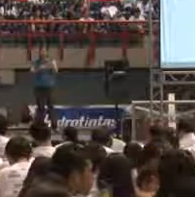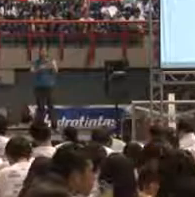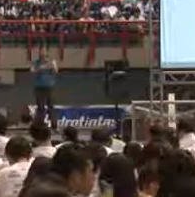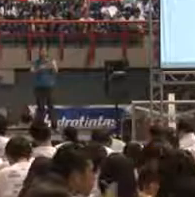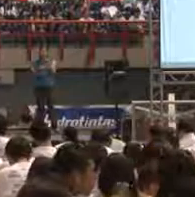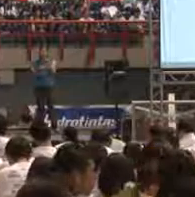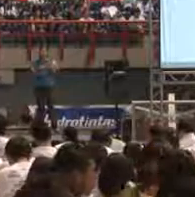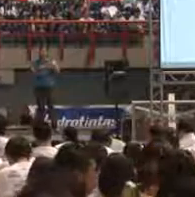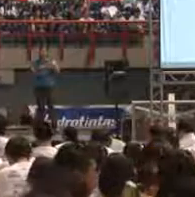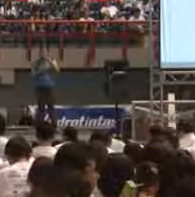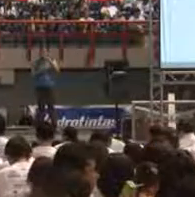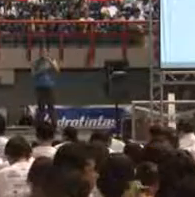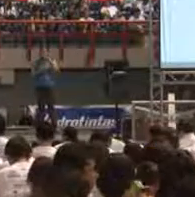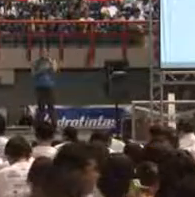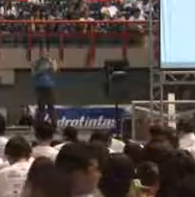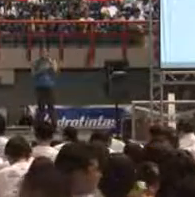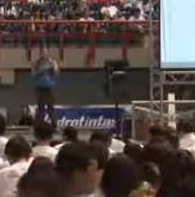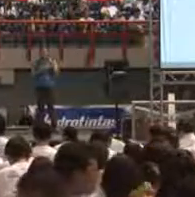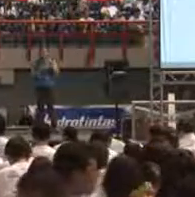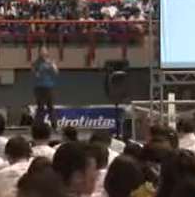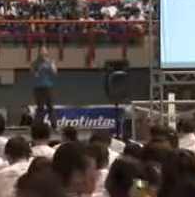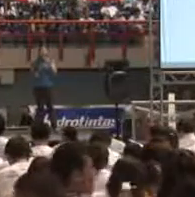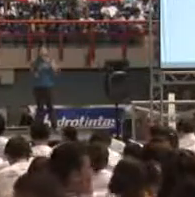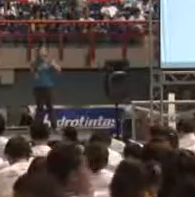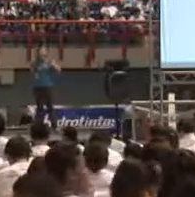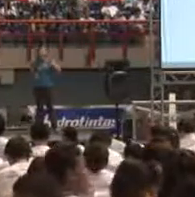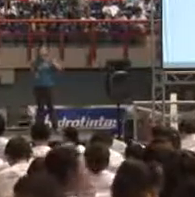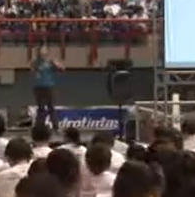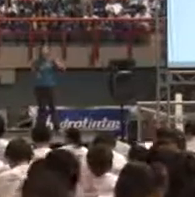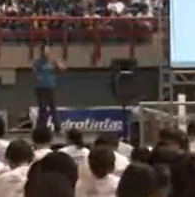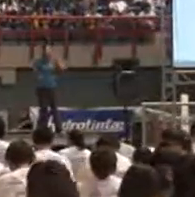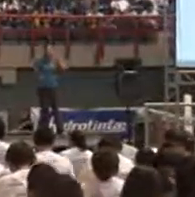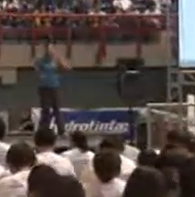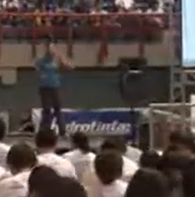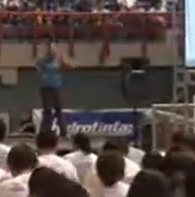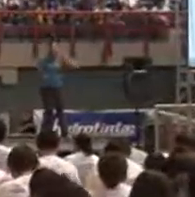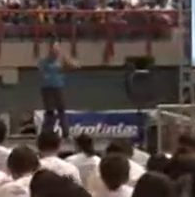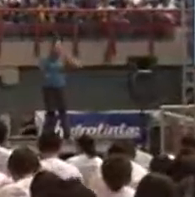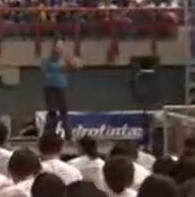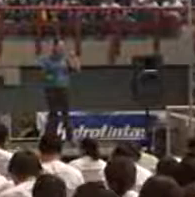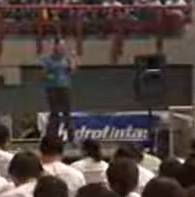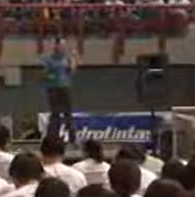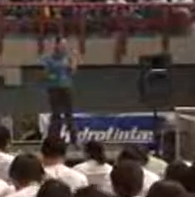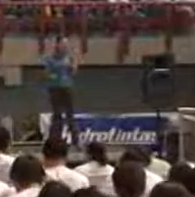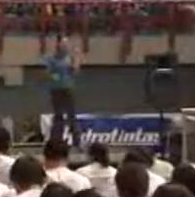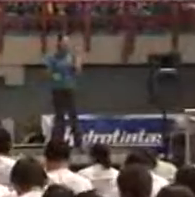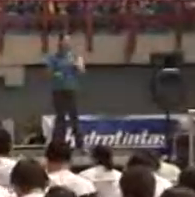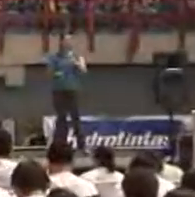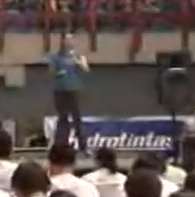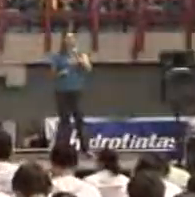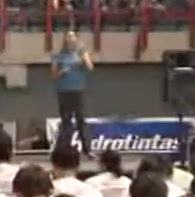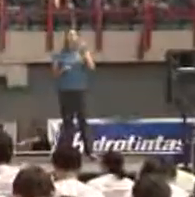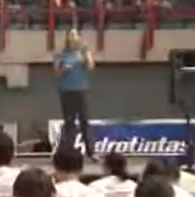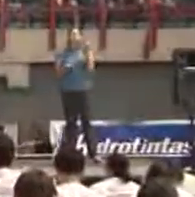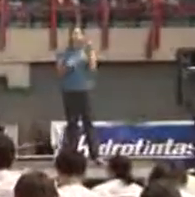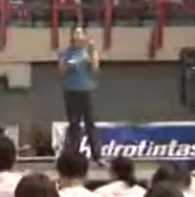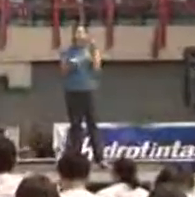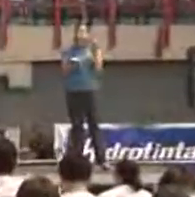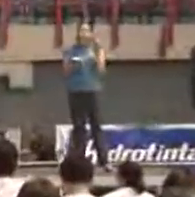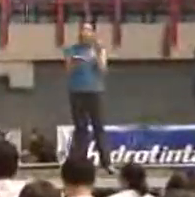assim: Marco e Paulo foram classificados em um concurso. Para a classificação, o candidato deveria obter